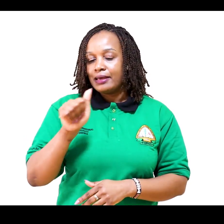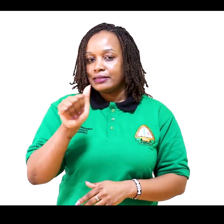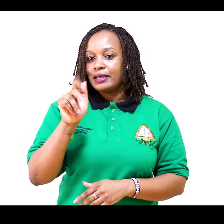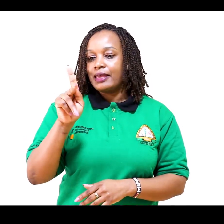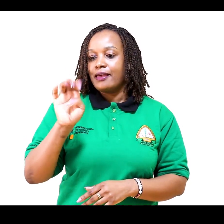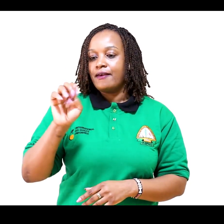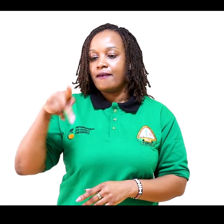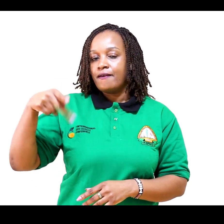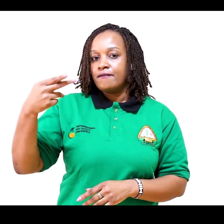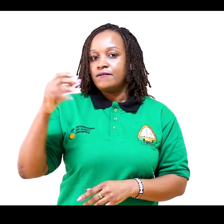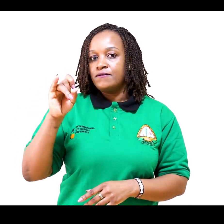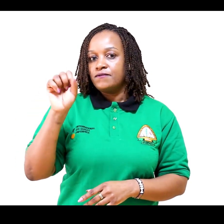seed@kefis.org na